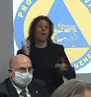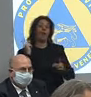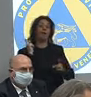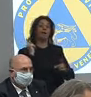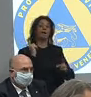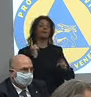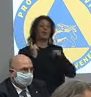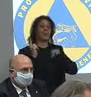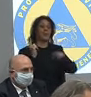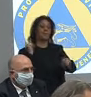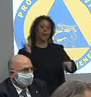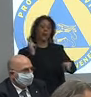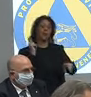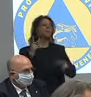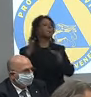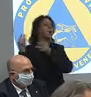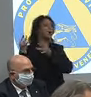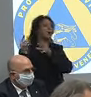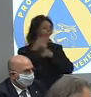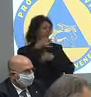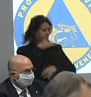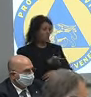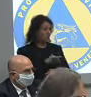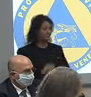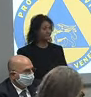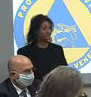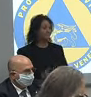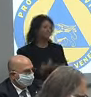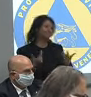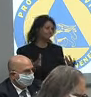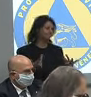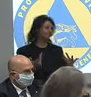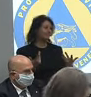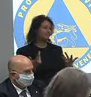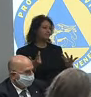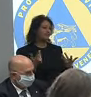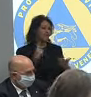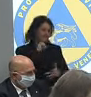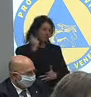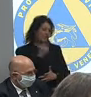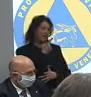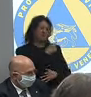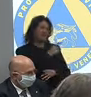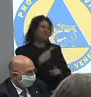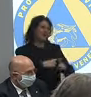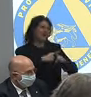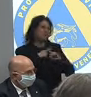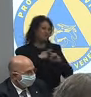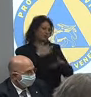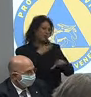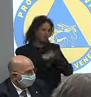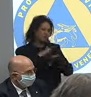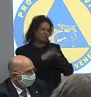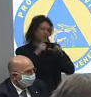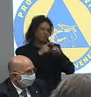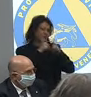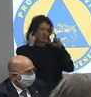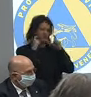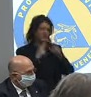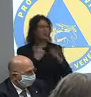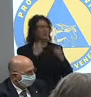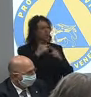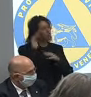quello che hai lasciato prima di mettere la mascherina. Cioè, buona norma è di fare questo sacrificio, poi la mascherina a un certo punto